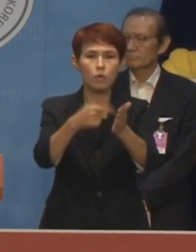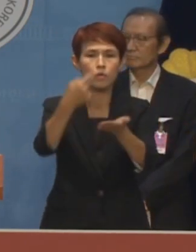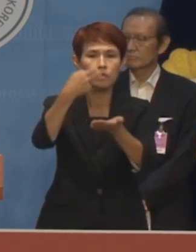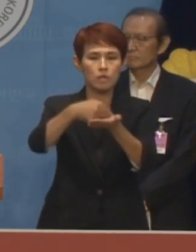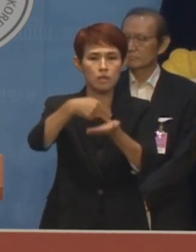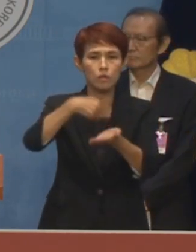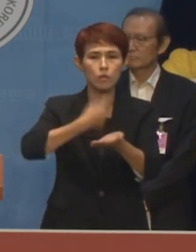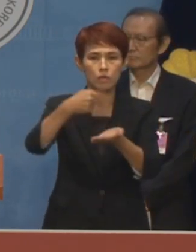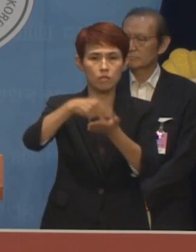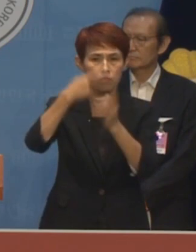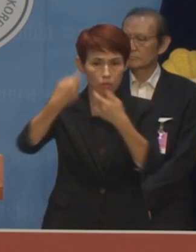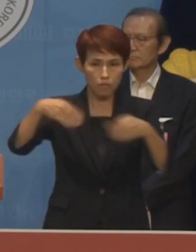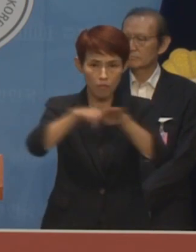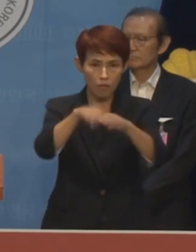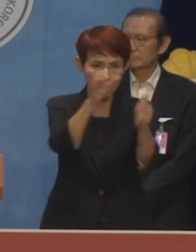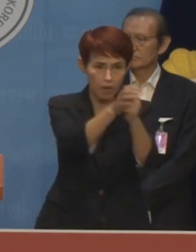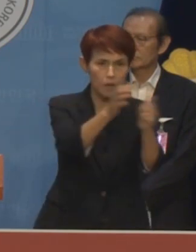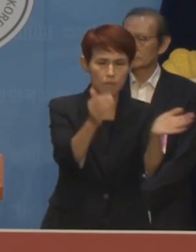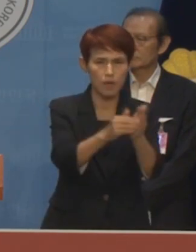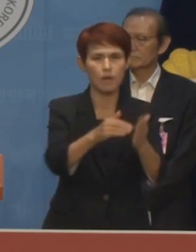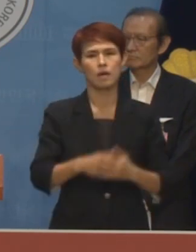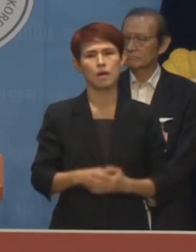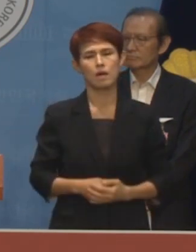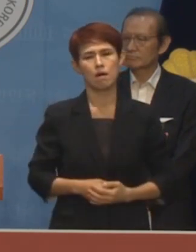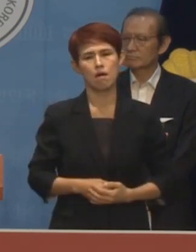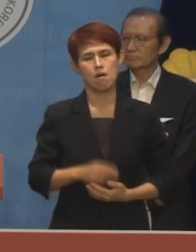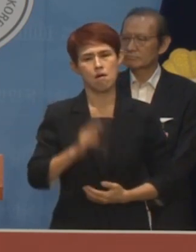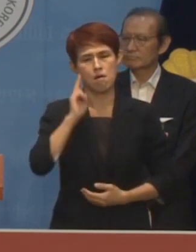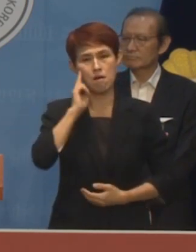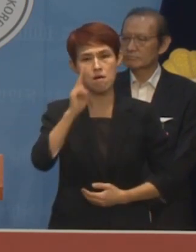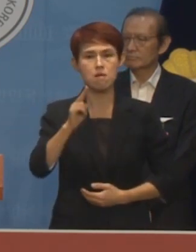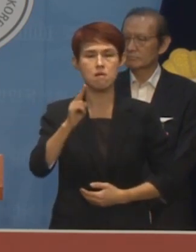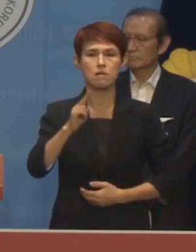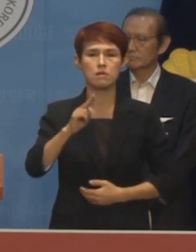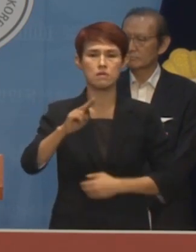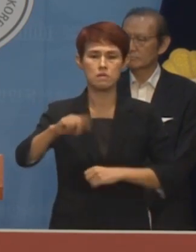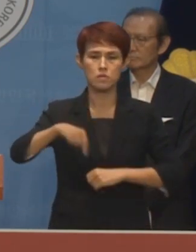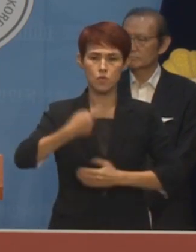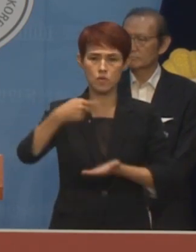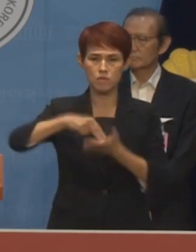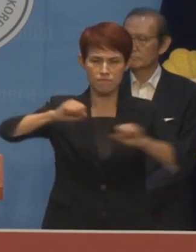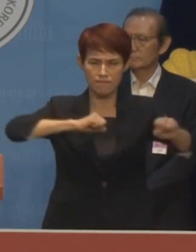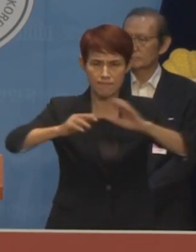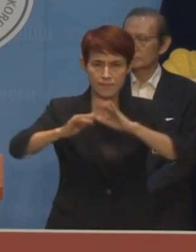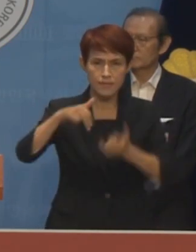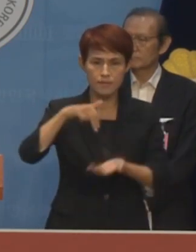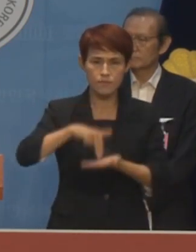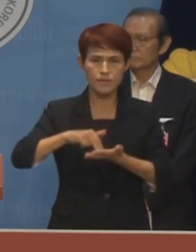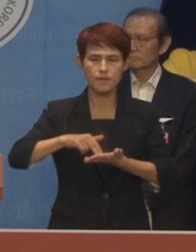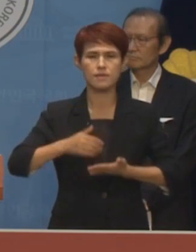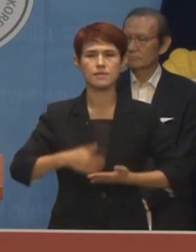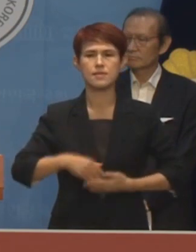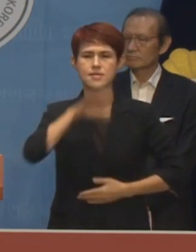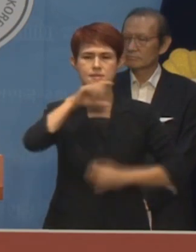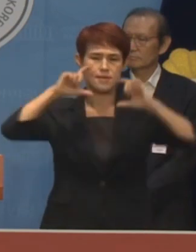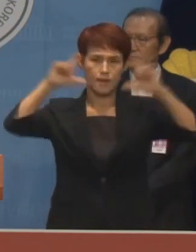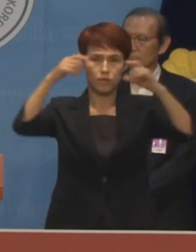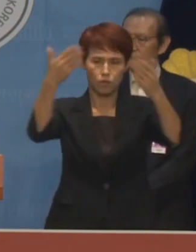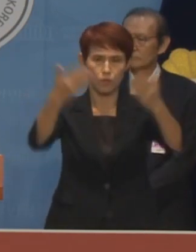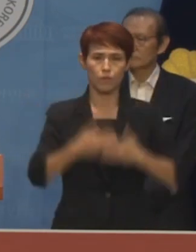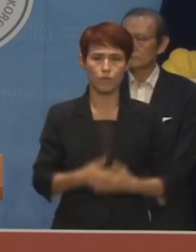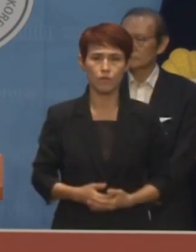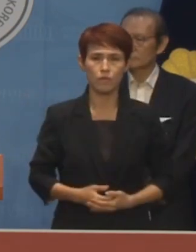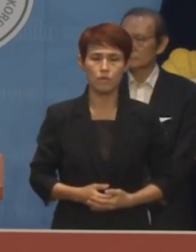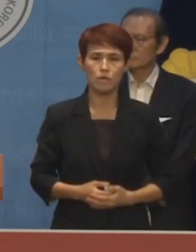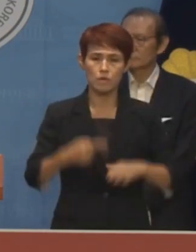현존하는 독립운동가 명으로 엄중하고 경고하고 규탄 성토하고자 합니다. 현